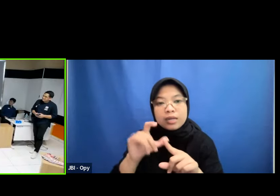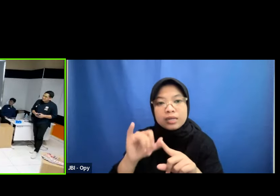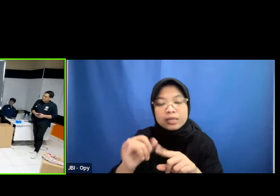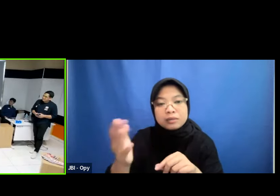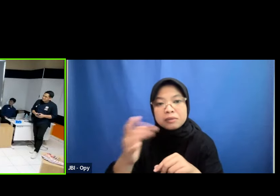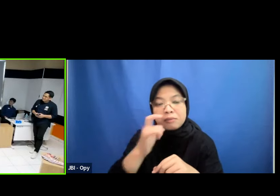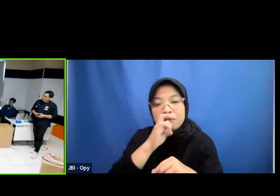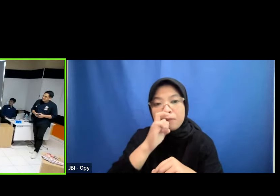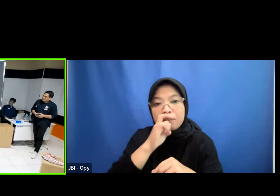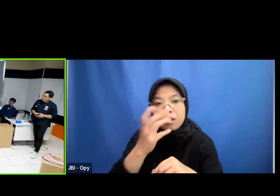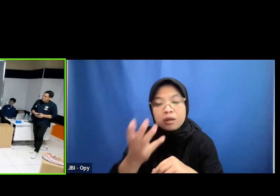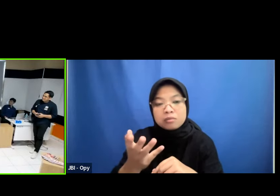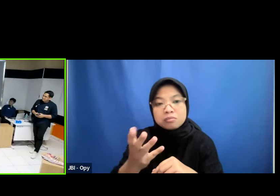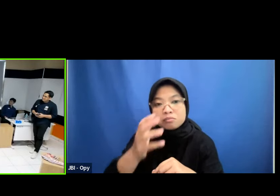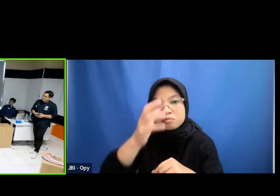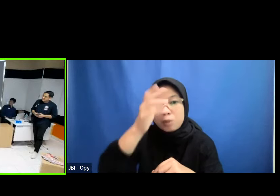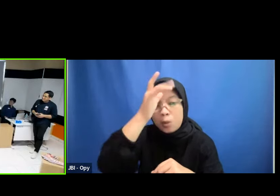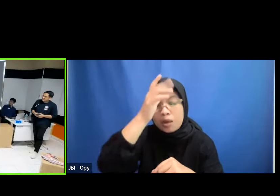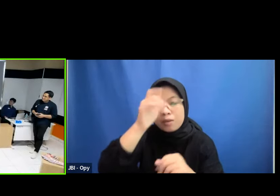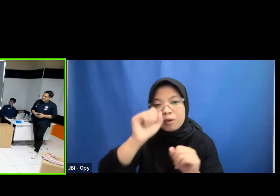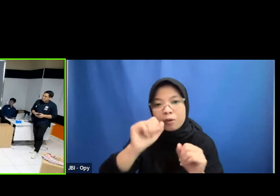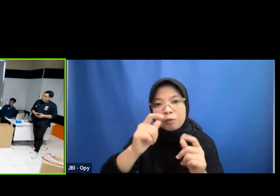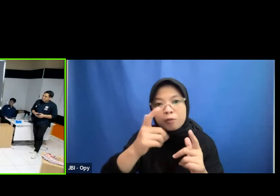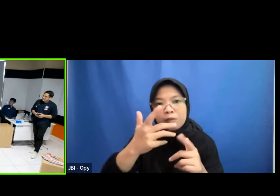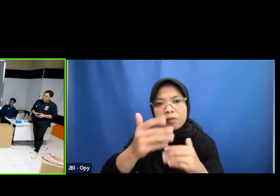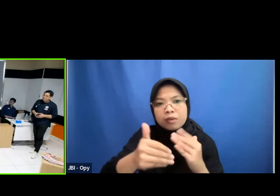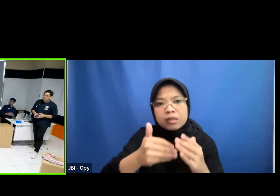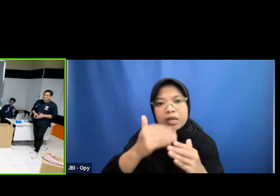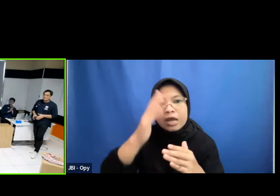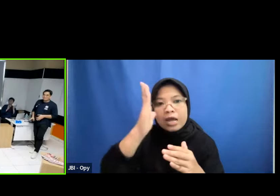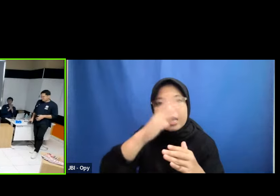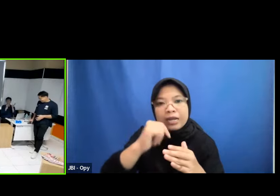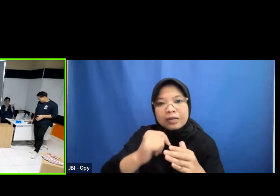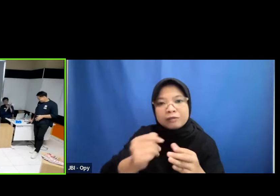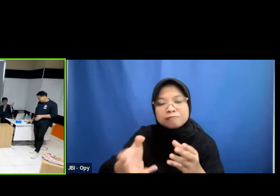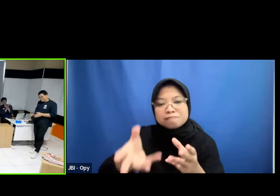of the people in my life that Lead Me Here